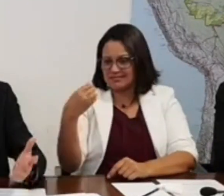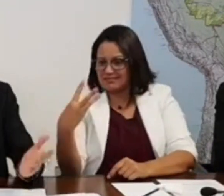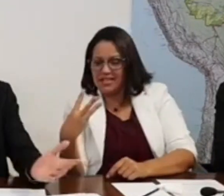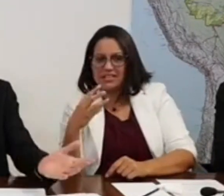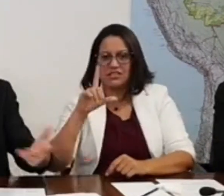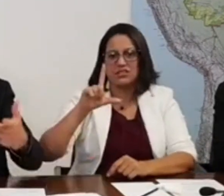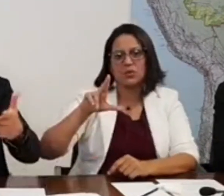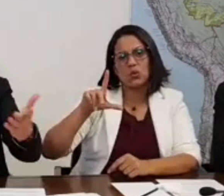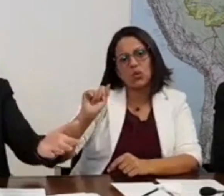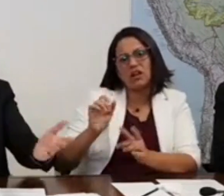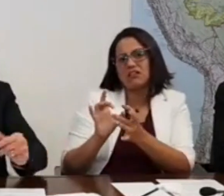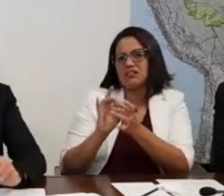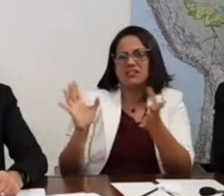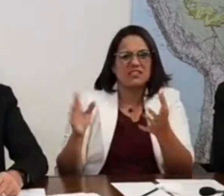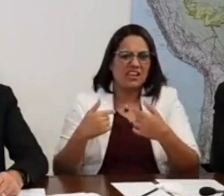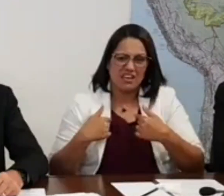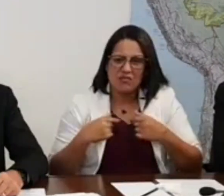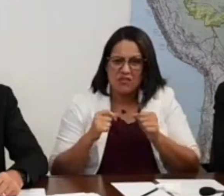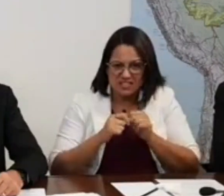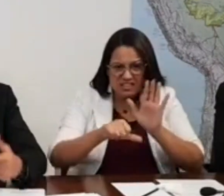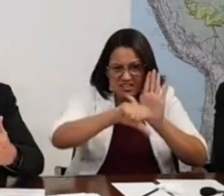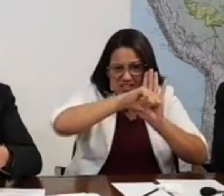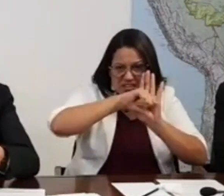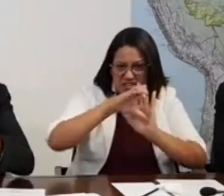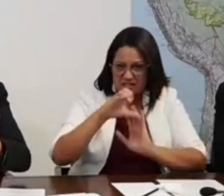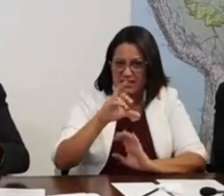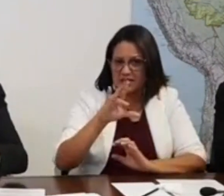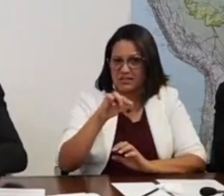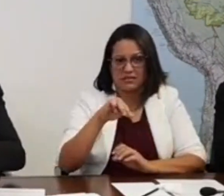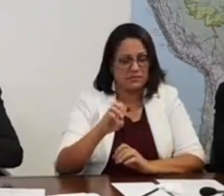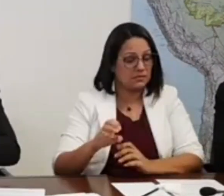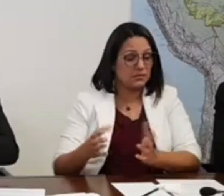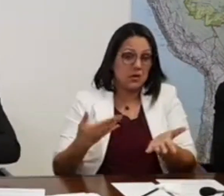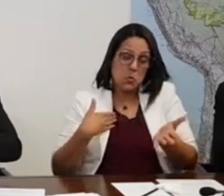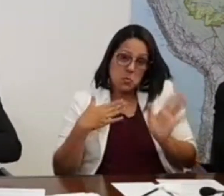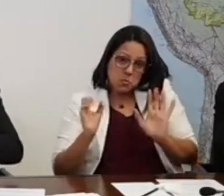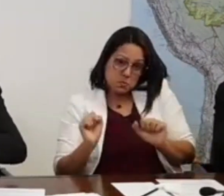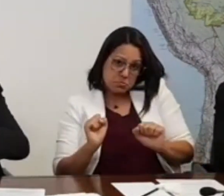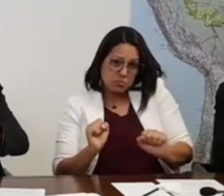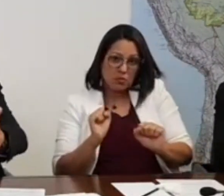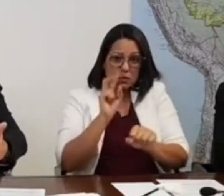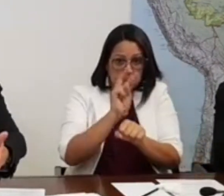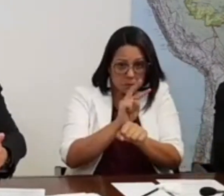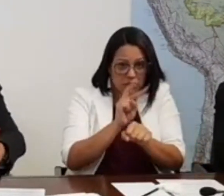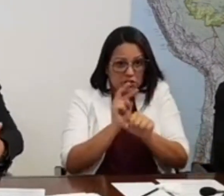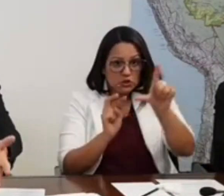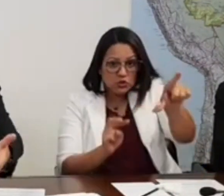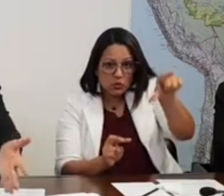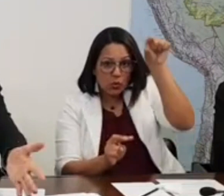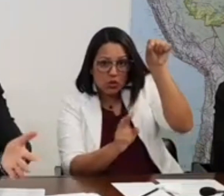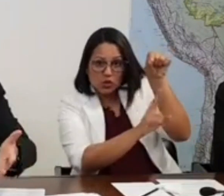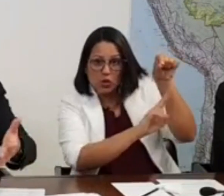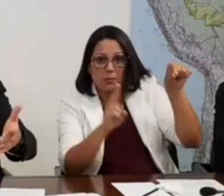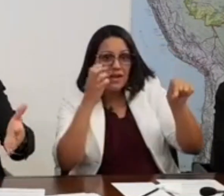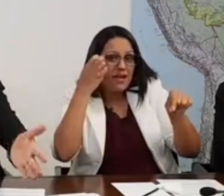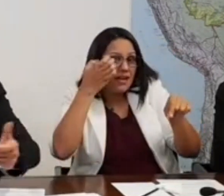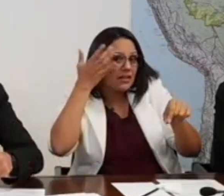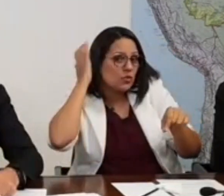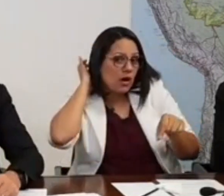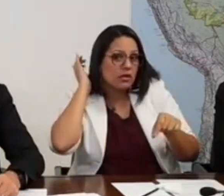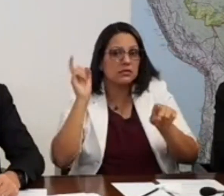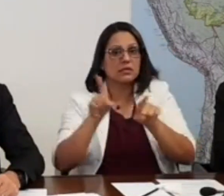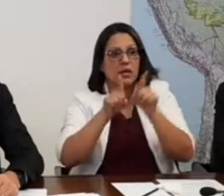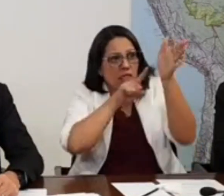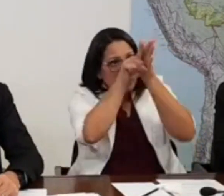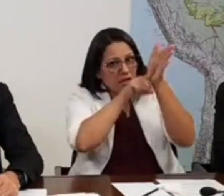é nepotismo. Se fosse, você acha que eu cometi um crime? A possível indicação passa por uma sabatina na Comissão